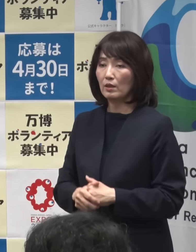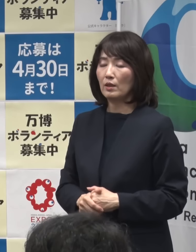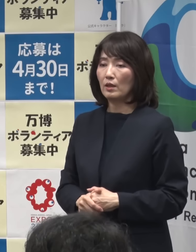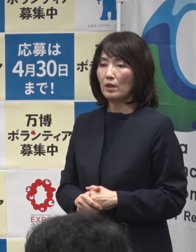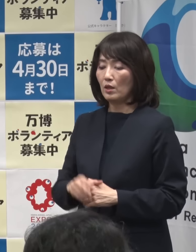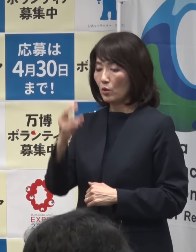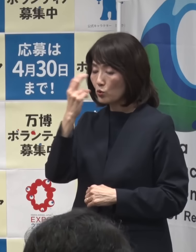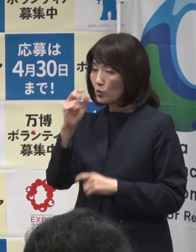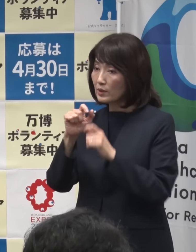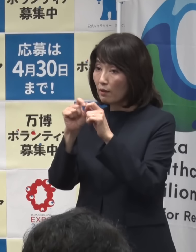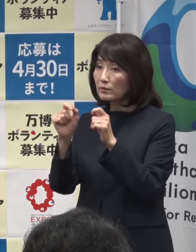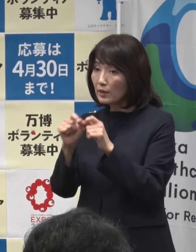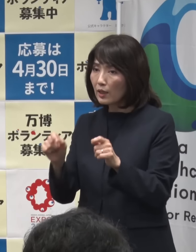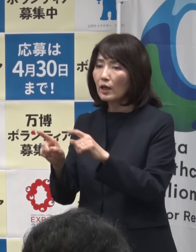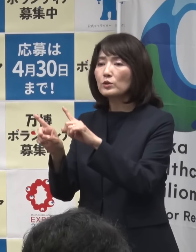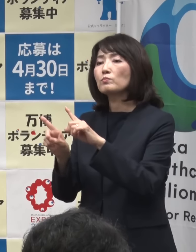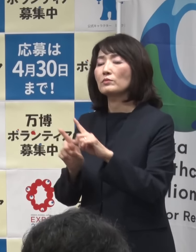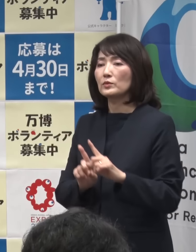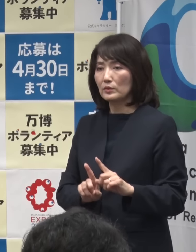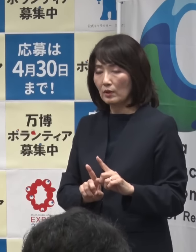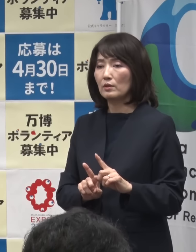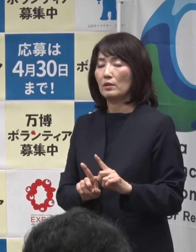その調査結果に基づいて、